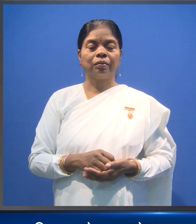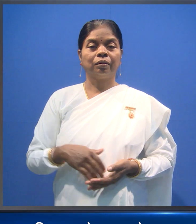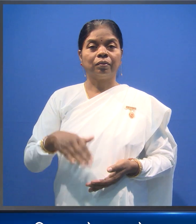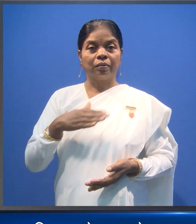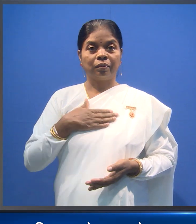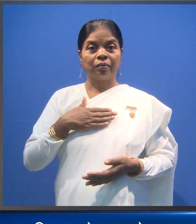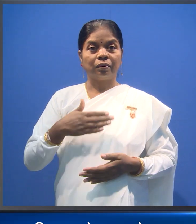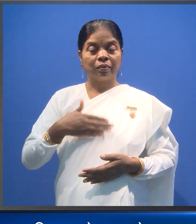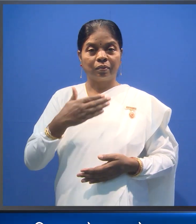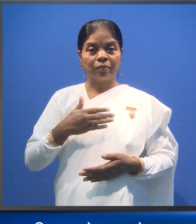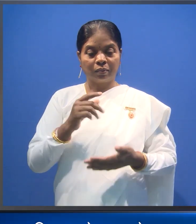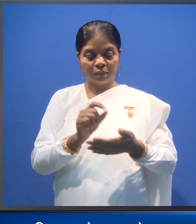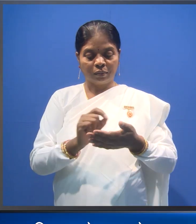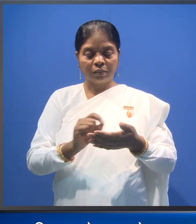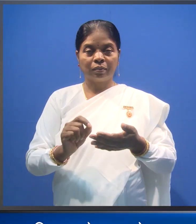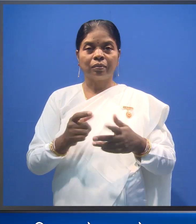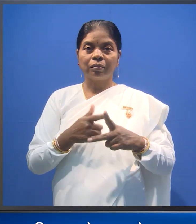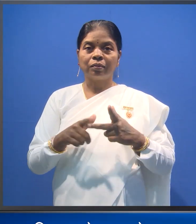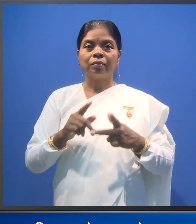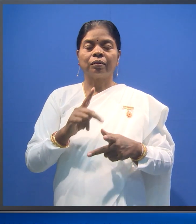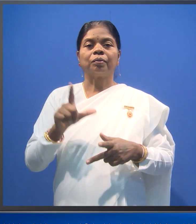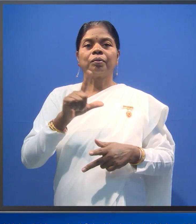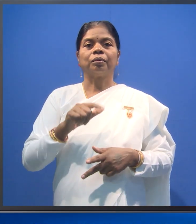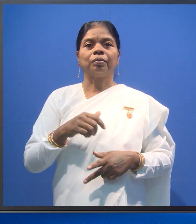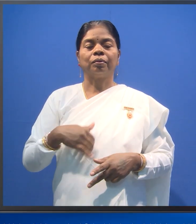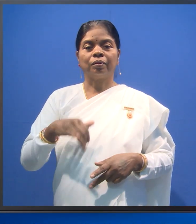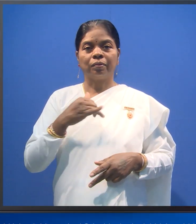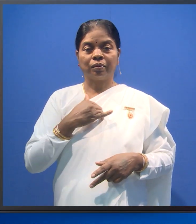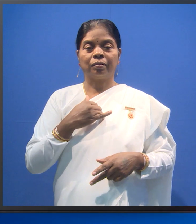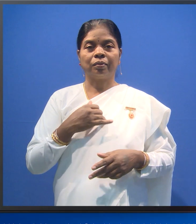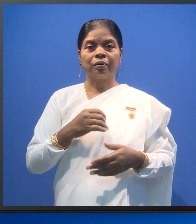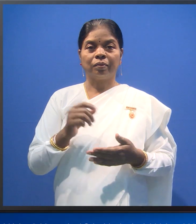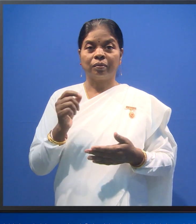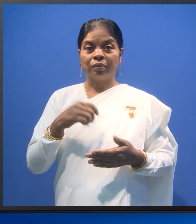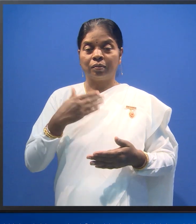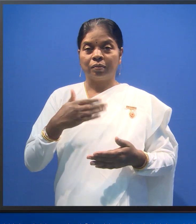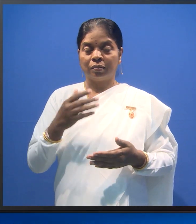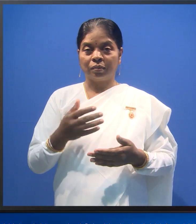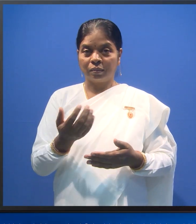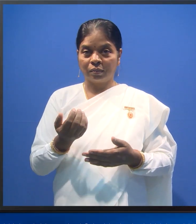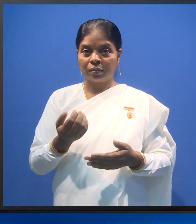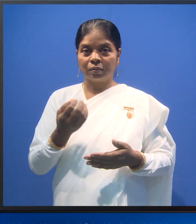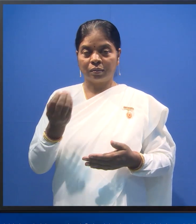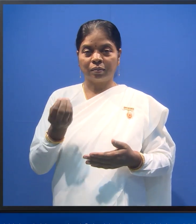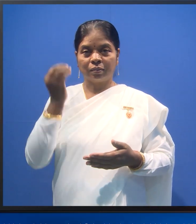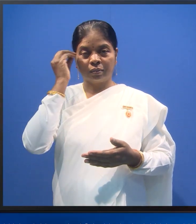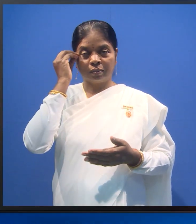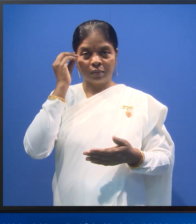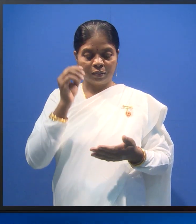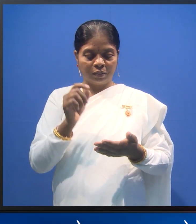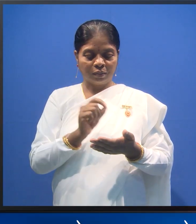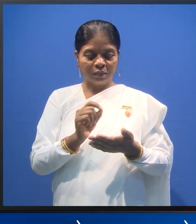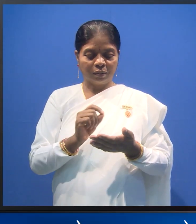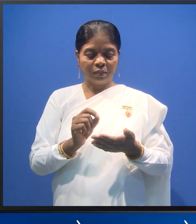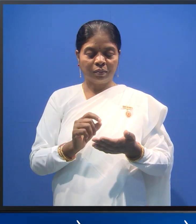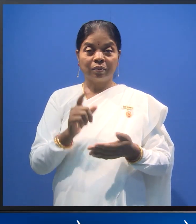आपले अनुभव लिहायला सुरुवात केली. आपल्या अनुभवातून प्राप्त झालेले ज्ञान शिक्षित